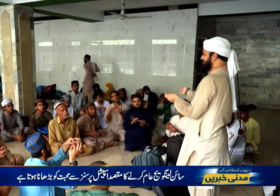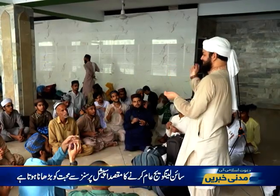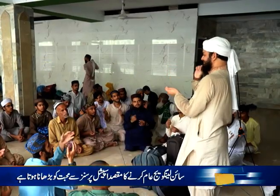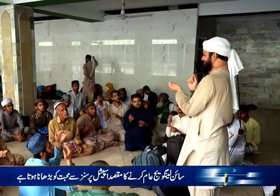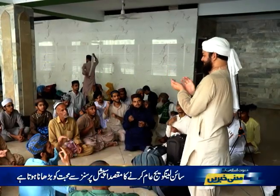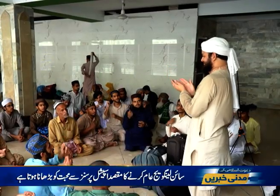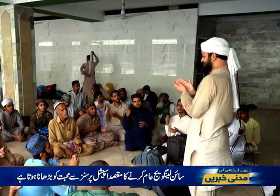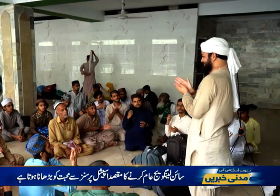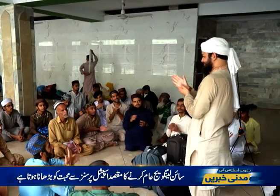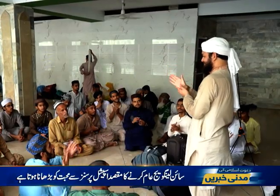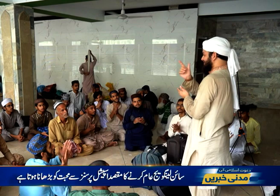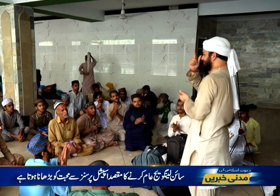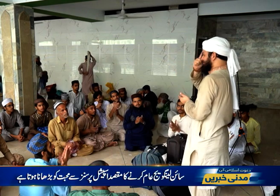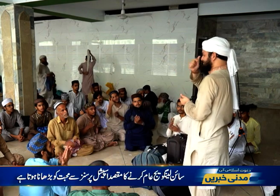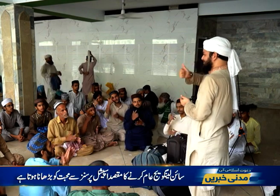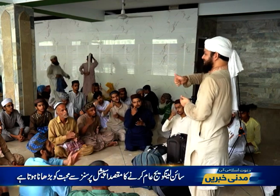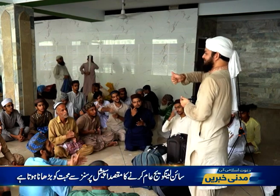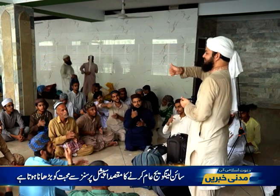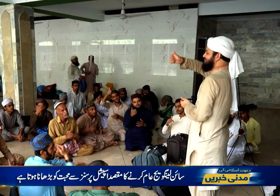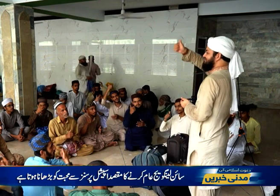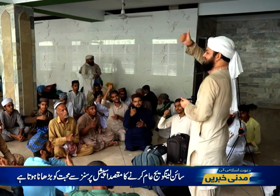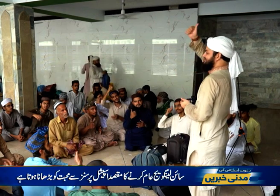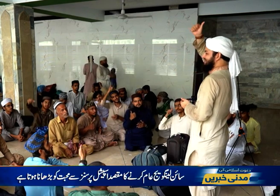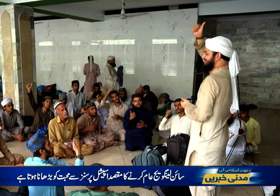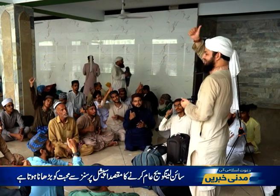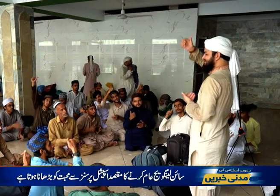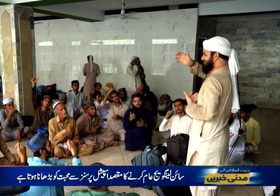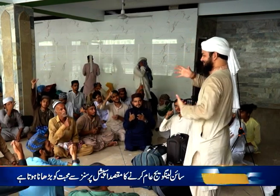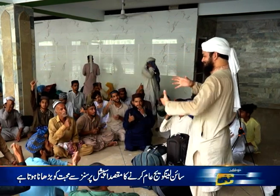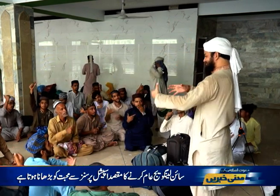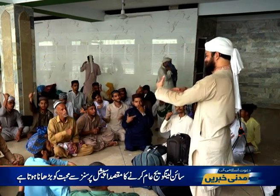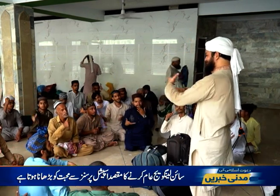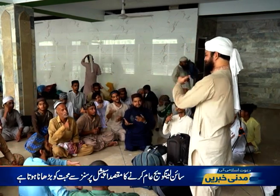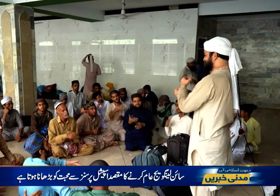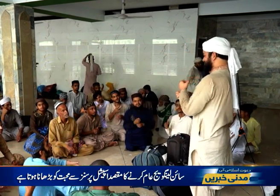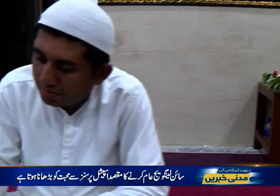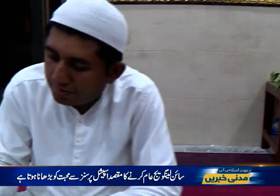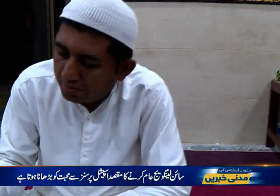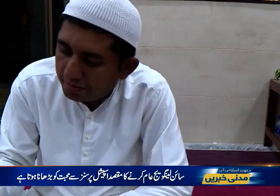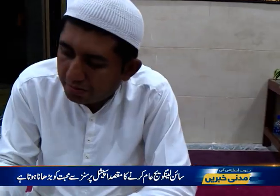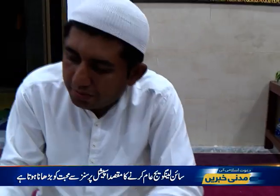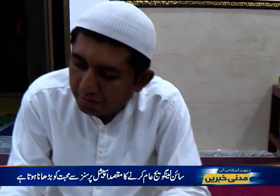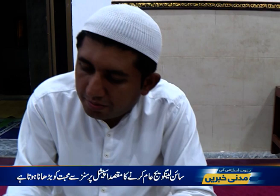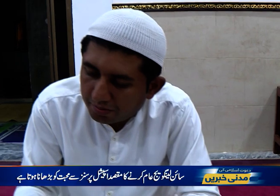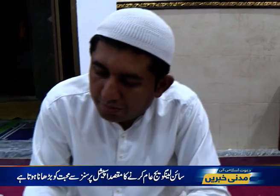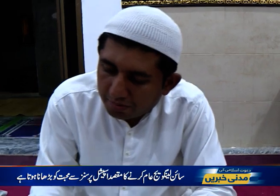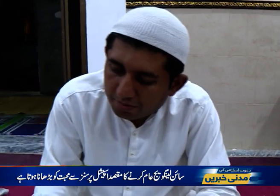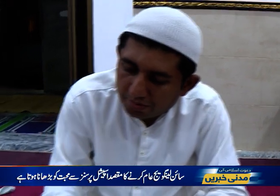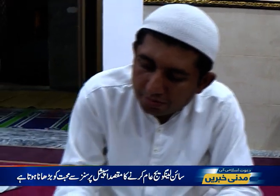لوگوں تک آگاہی فراہم کرنے کے لیے مختلف اداروں میں باقاعدہ سیشن بھی منعقد کیے جاتے ہیں تاکہ اس خاص طبقے سے نفرت کی جگہ محبت کو